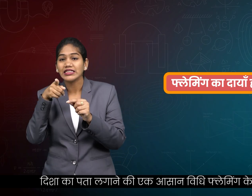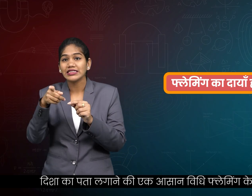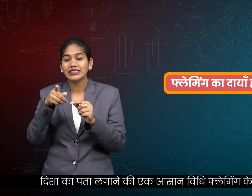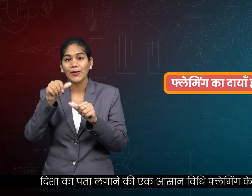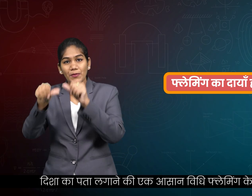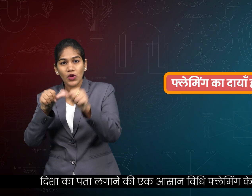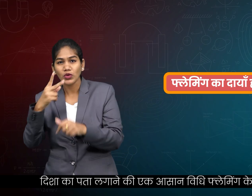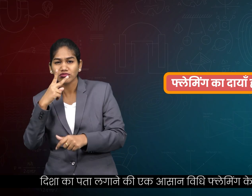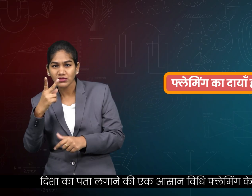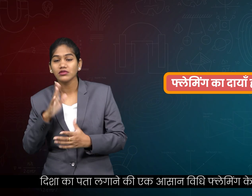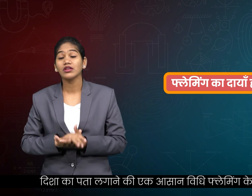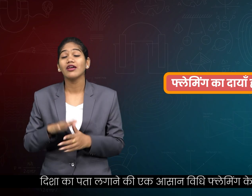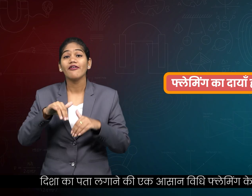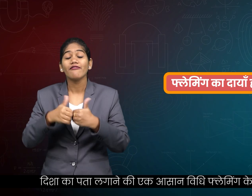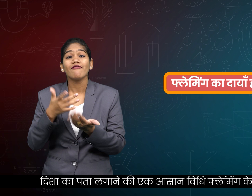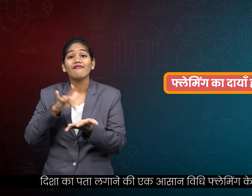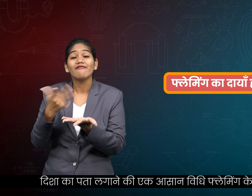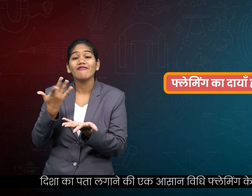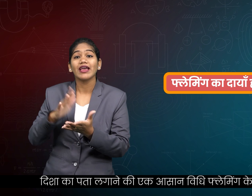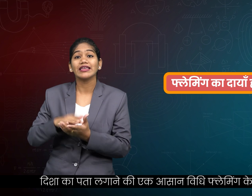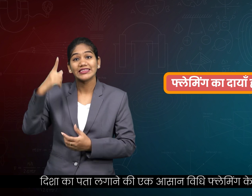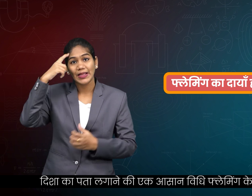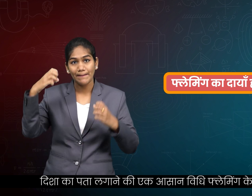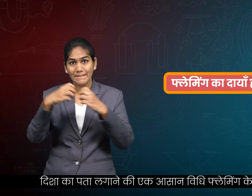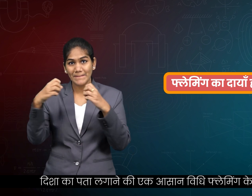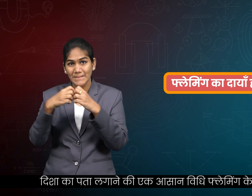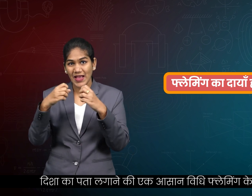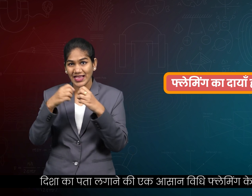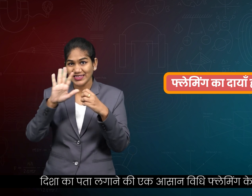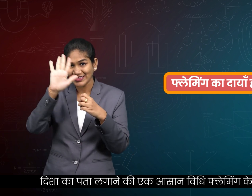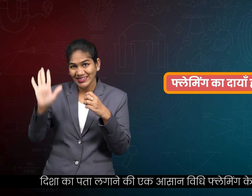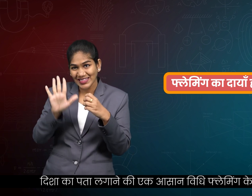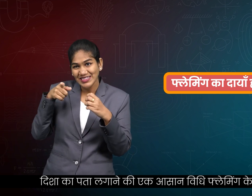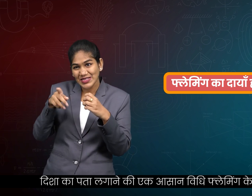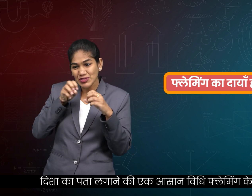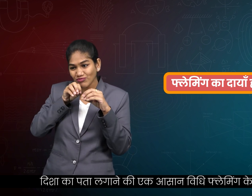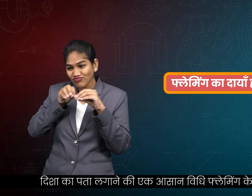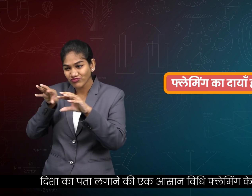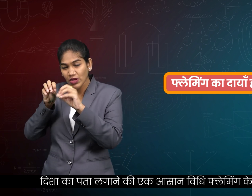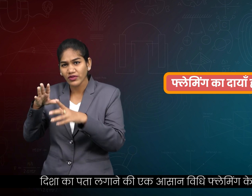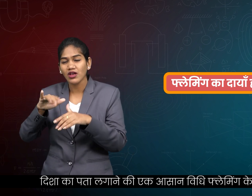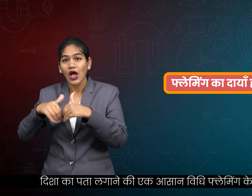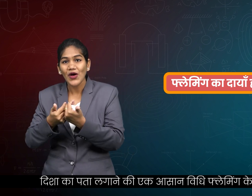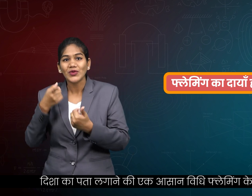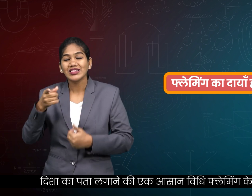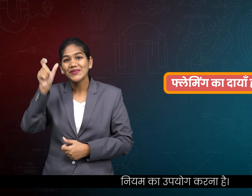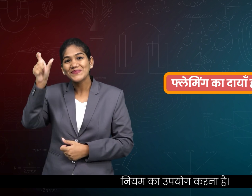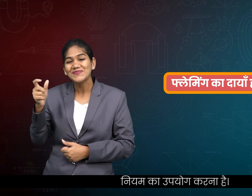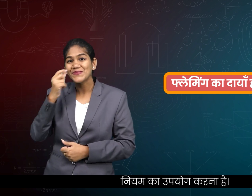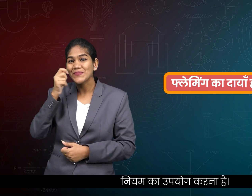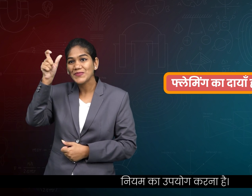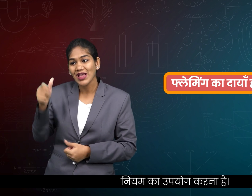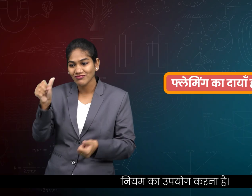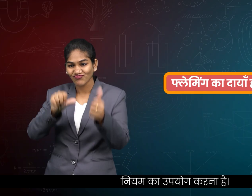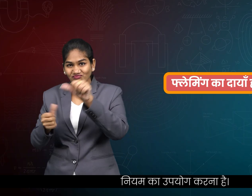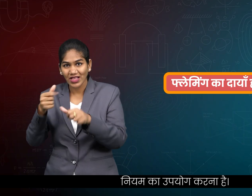पता लगाने की एक आसान विधि फ्लेमिंग के दाहिने हाथ के नियम